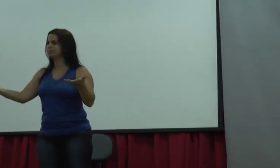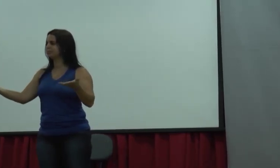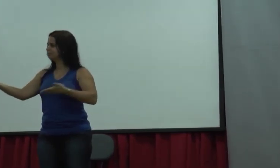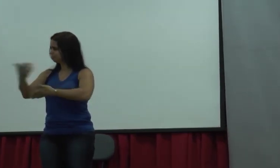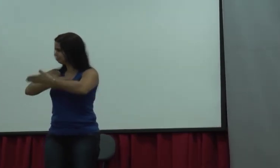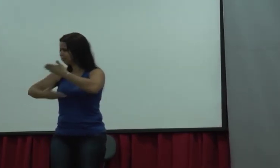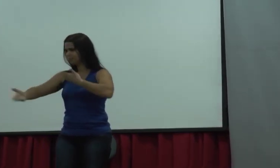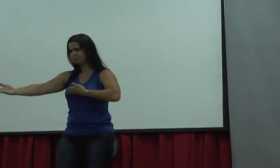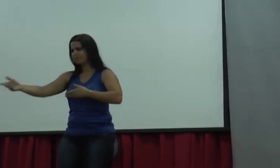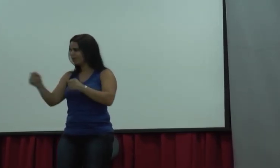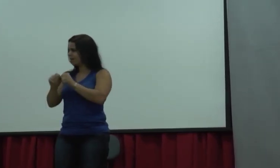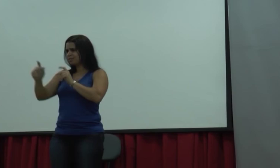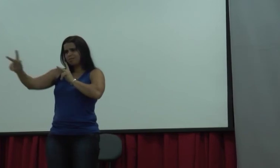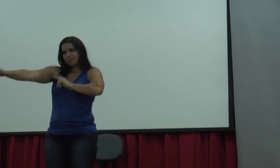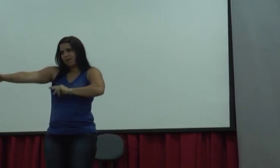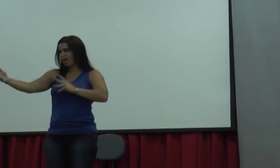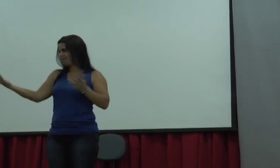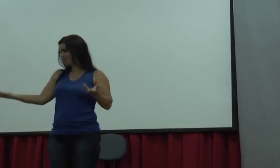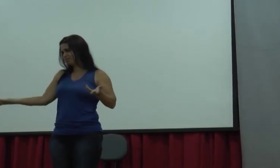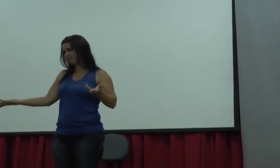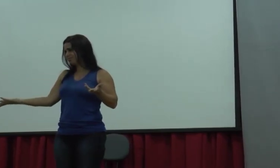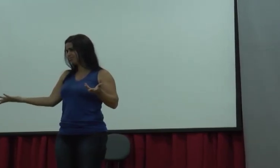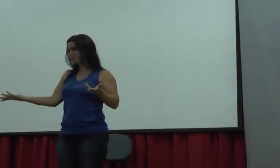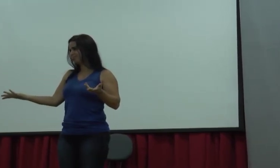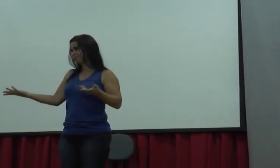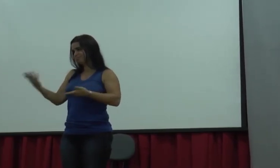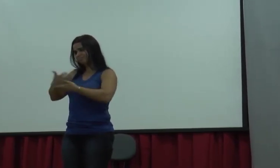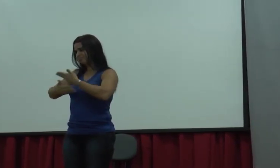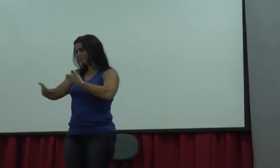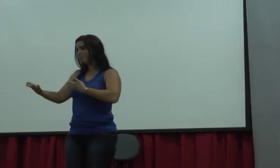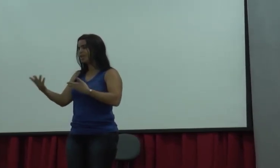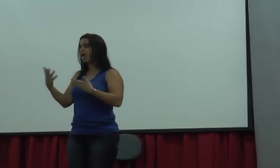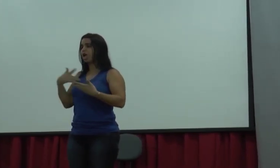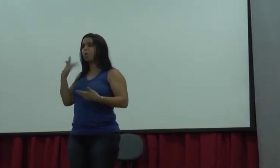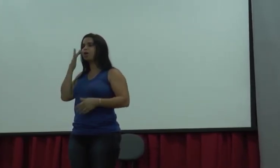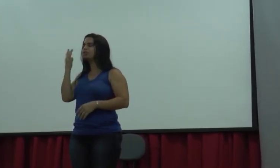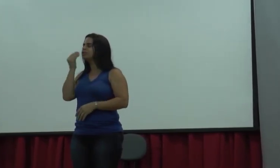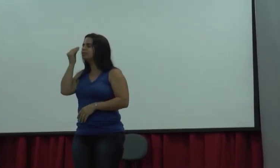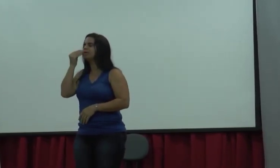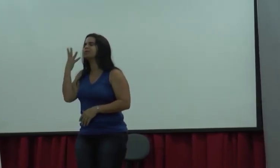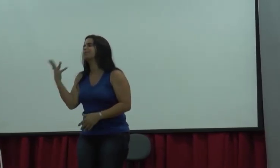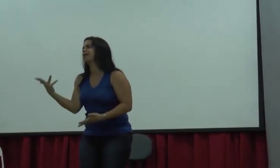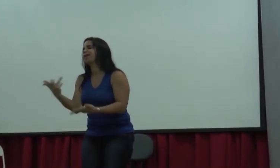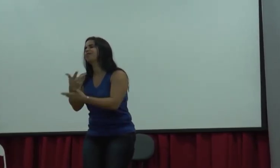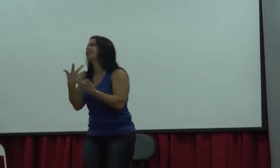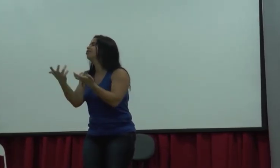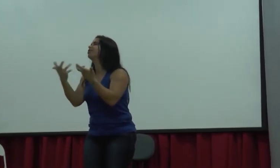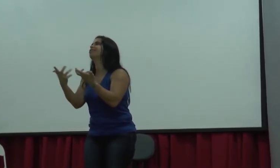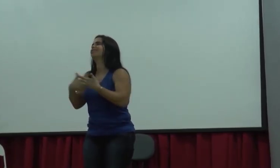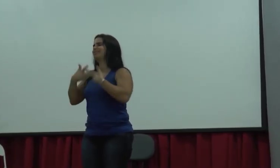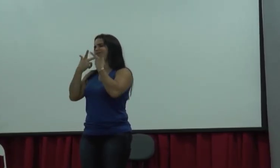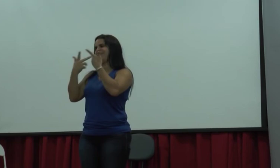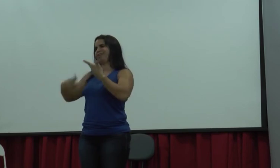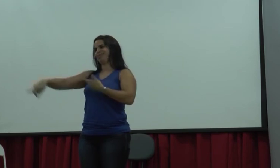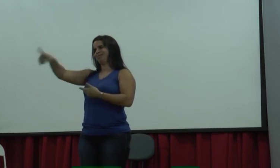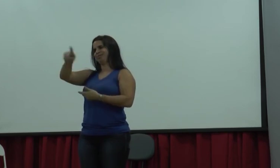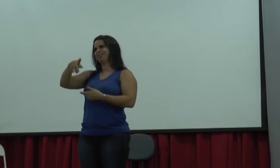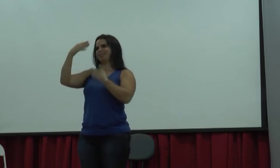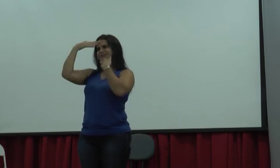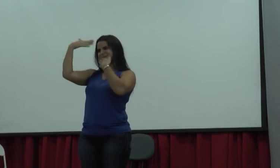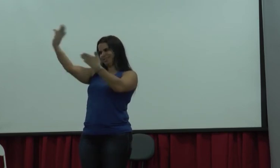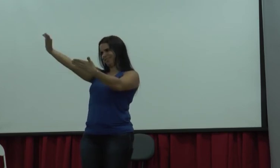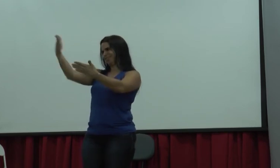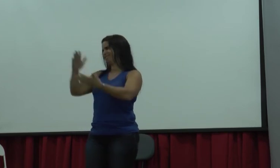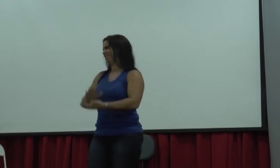relação entre nós, né? Então, assim, eu achei que essa experiência foi maravilhosa. Eu queria falar isso, eu achei muito bom mesmo. Muito obrigada.